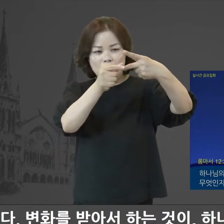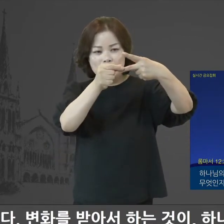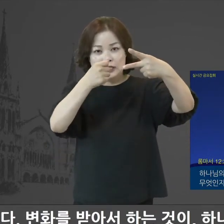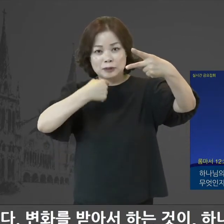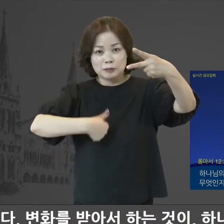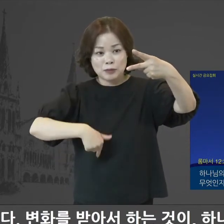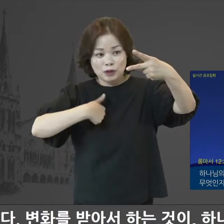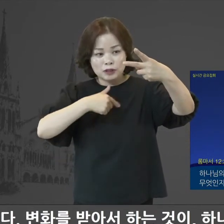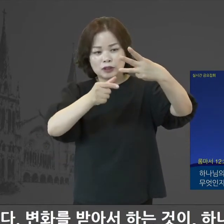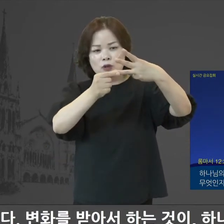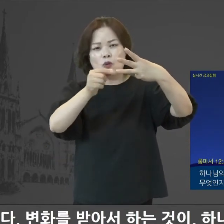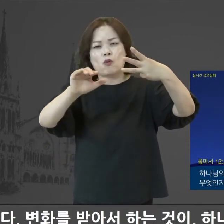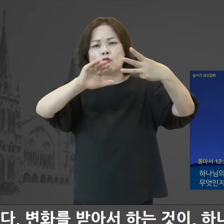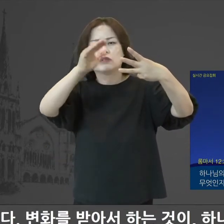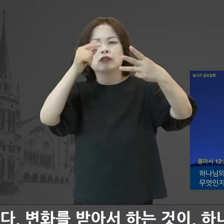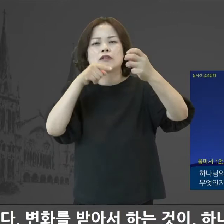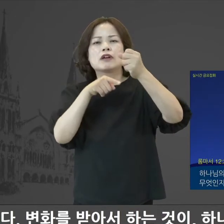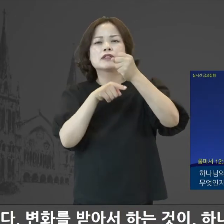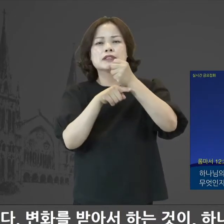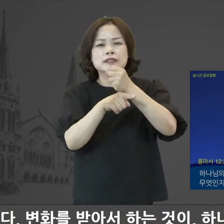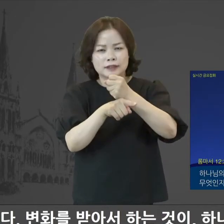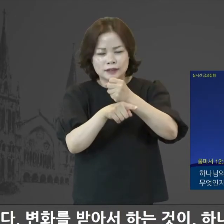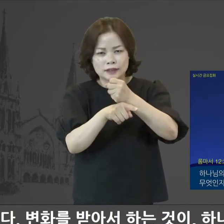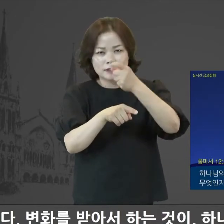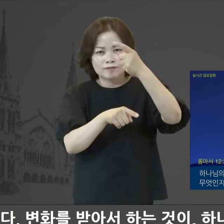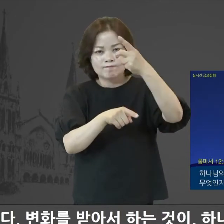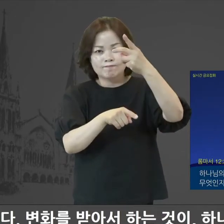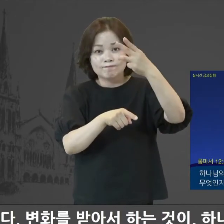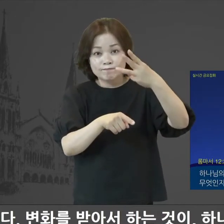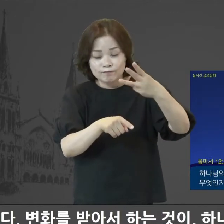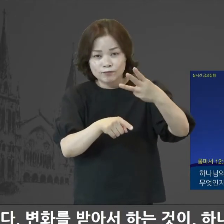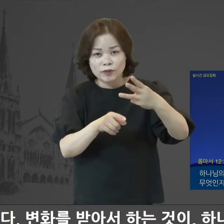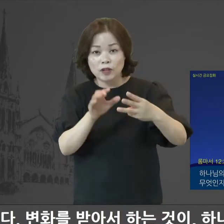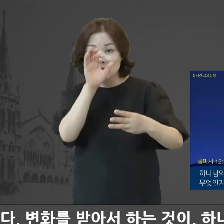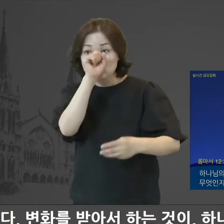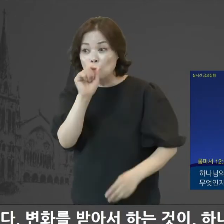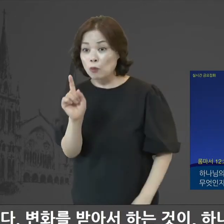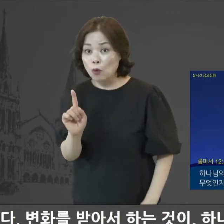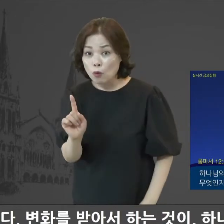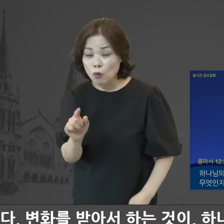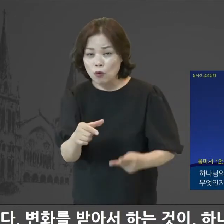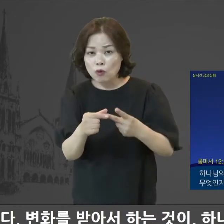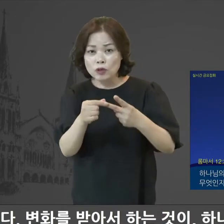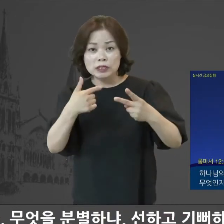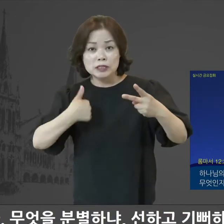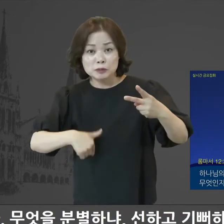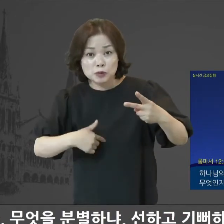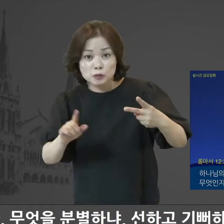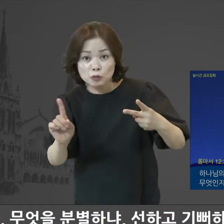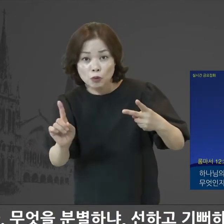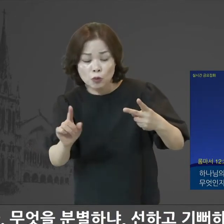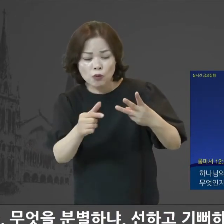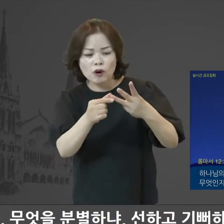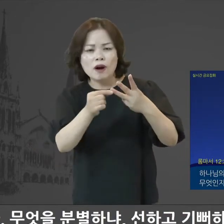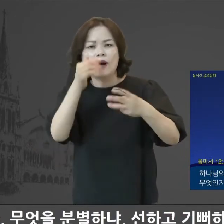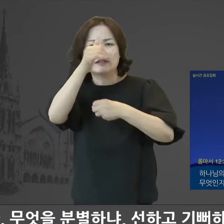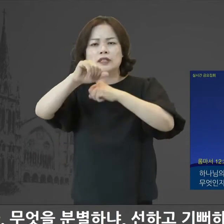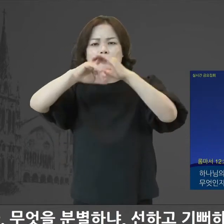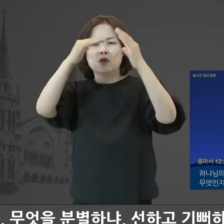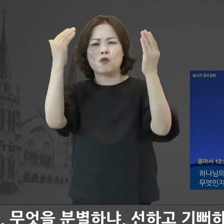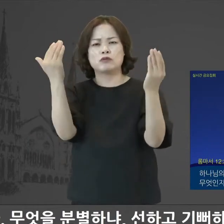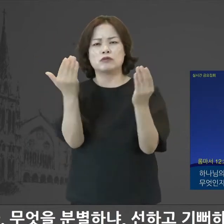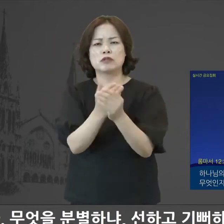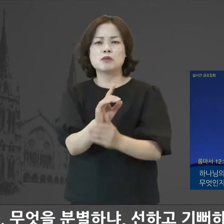기뻐하시고 온전하신 뜻. 이 세 가지를 하나님의 선이 무엇인지, 하나님이 기쁨이 무엇인지, 하나님의